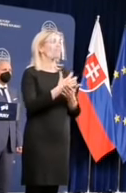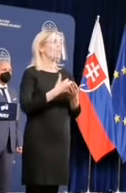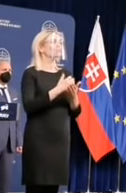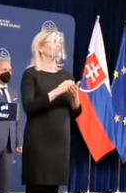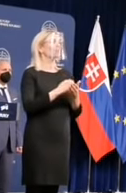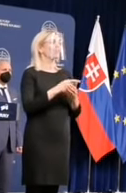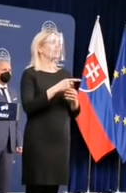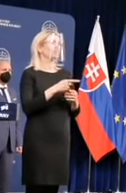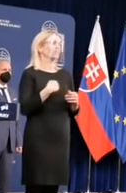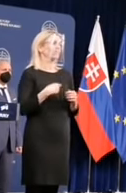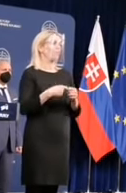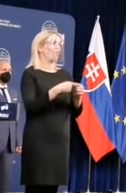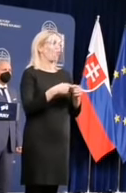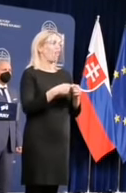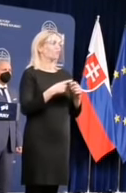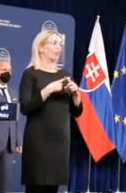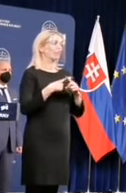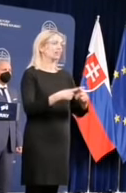koaličnej krízy.